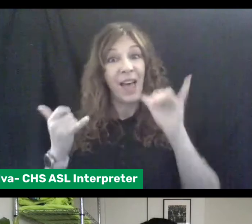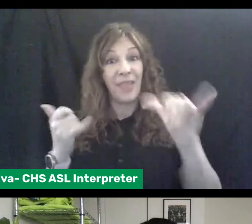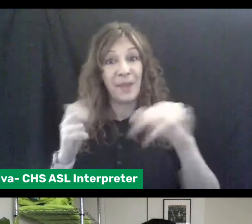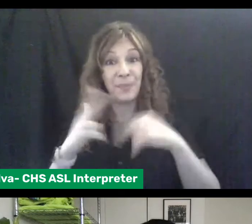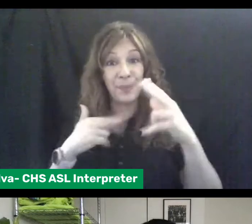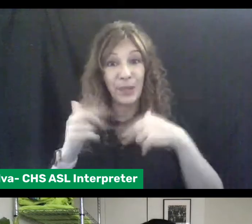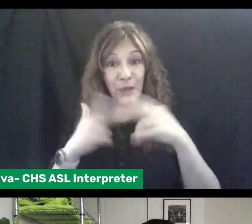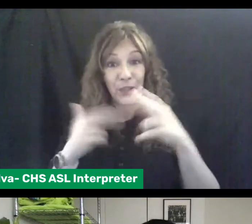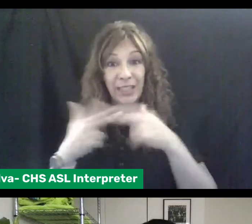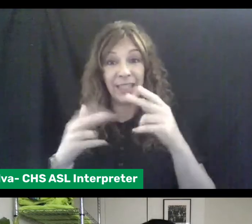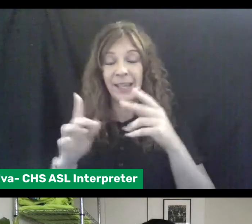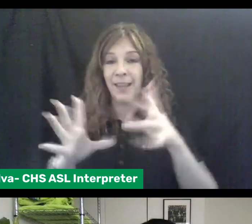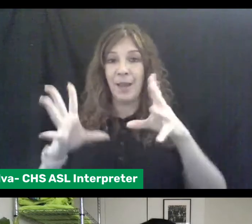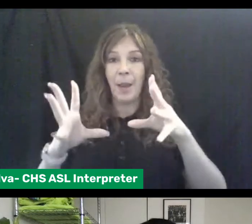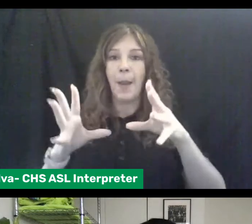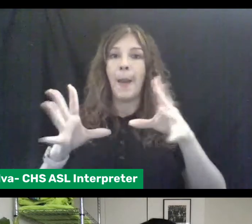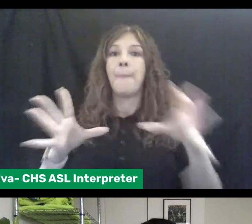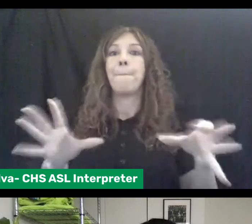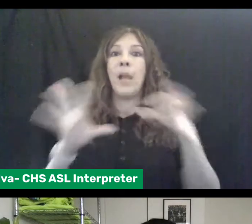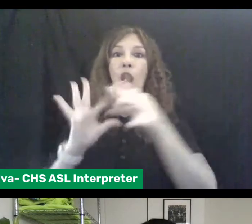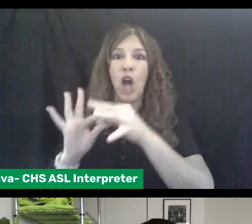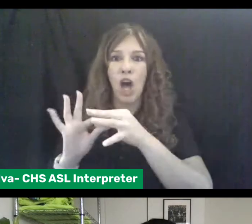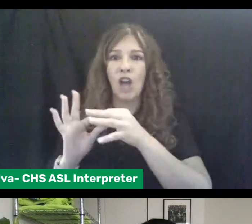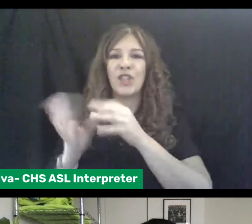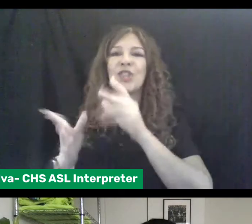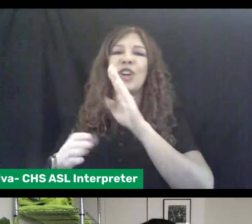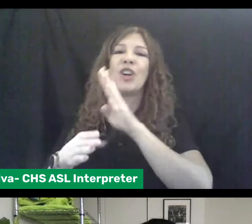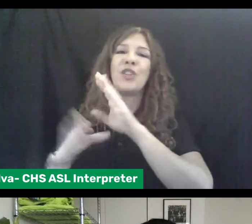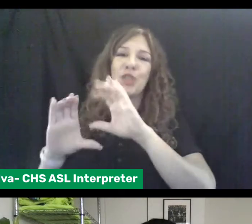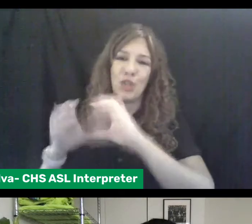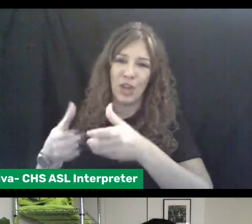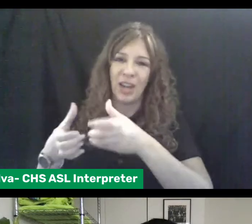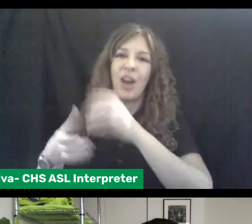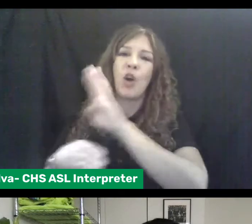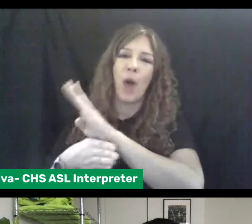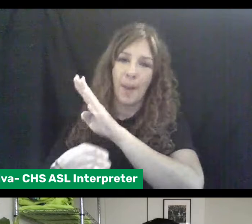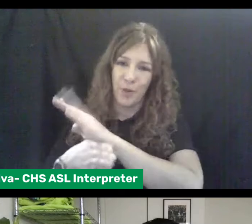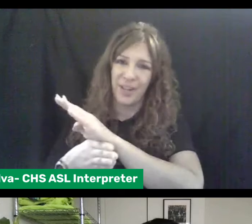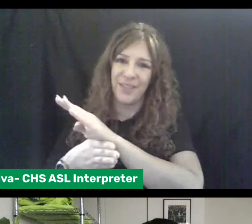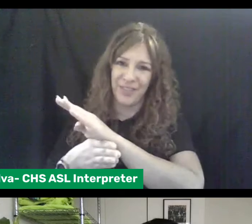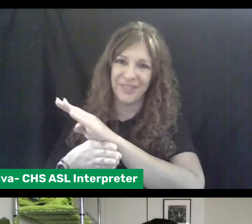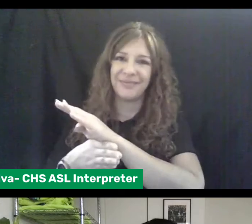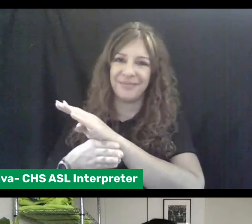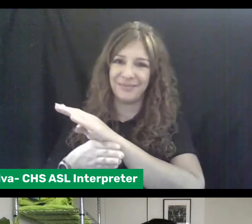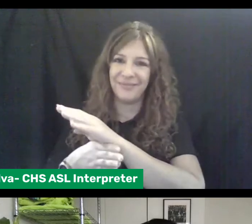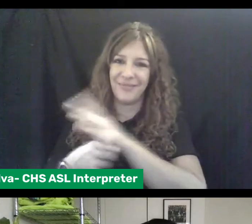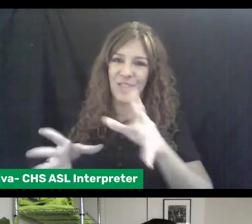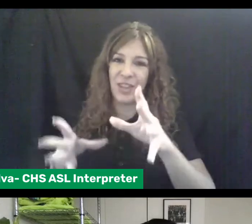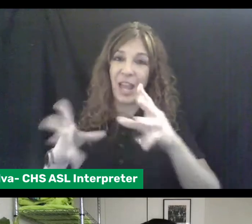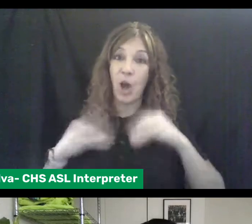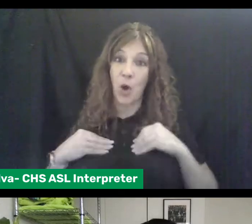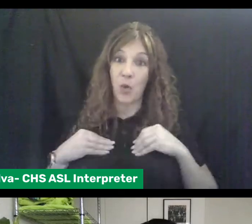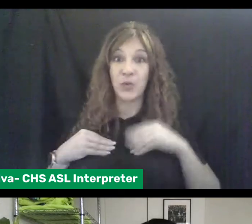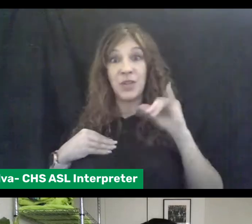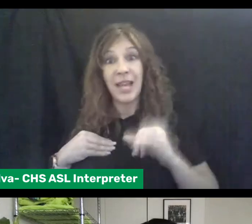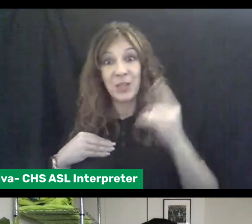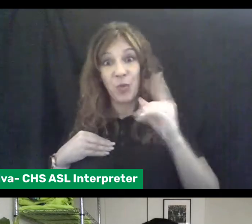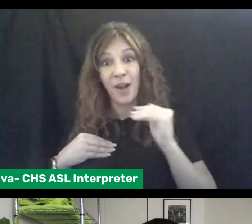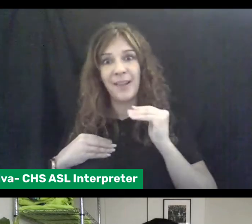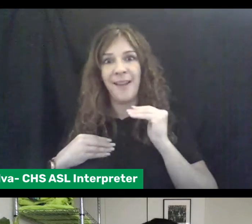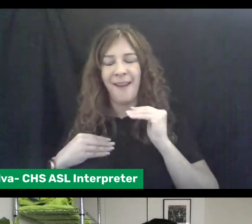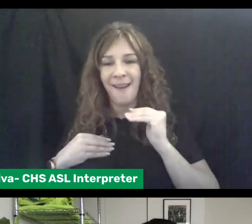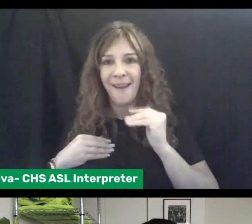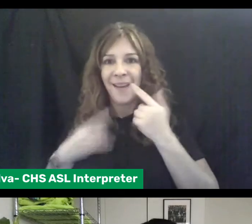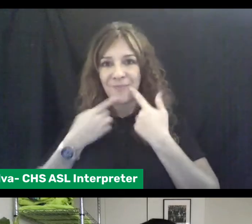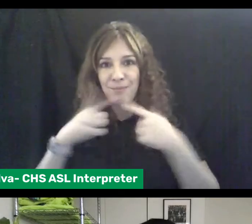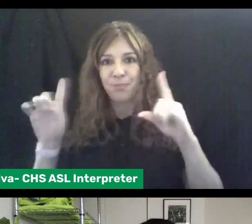les pertenece a la cooperativa. Entonces ahora ese es un paso más adelante, ¿verdad? Ya no tienen